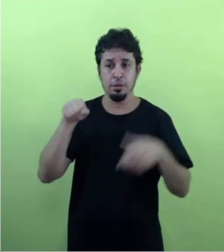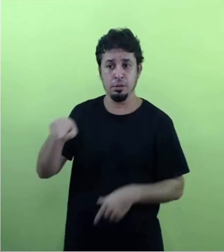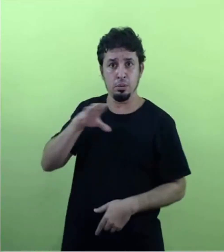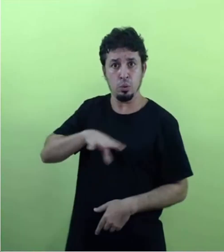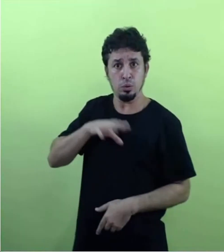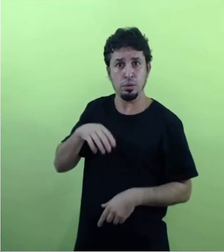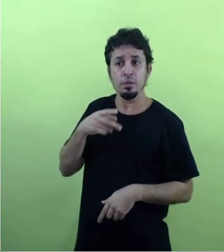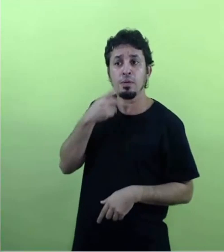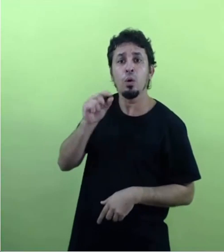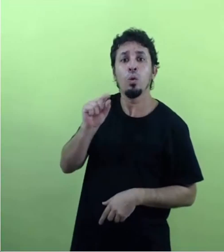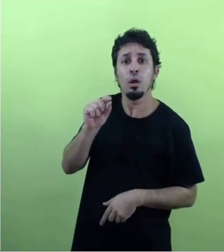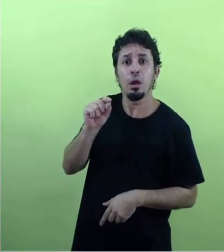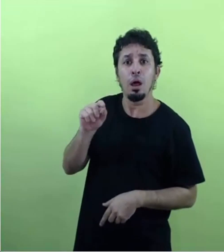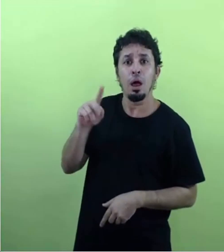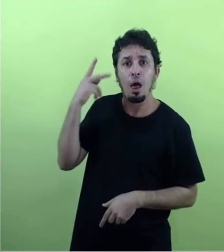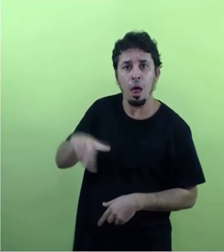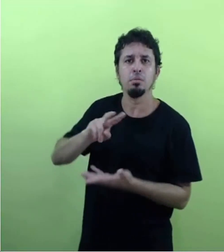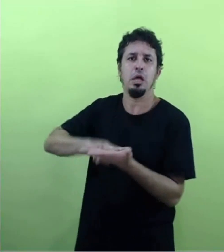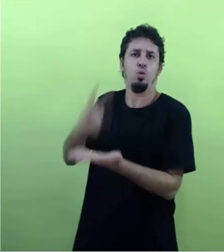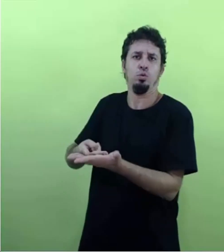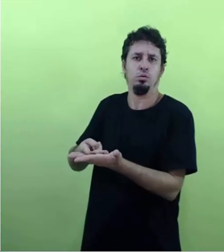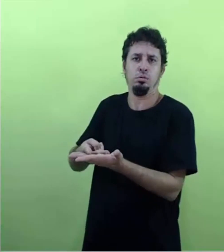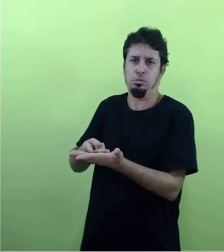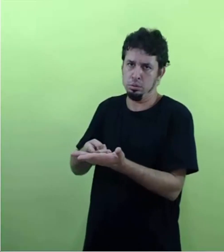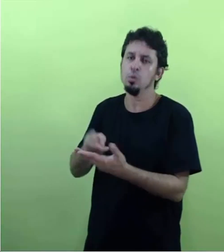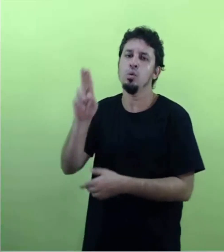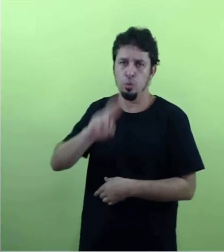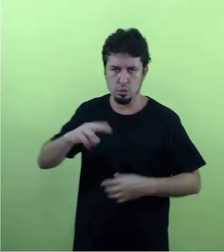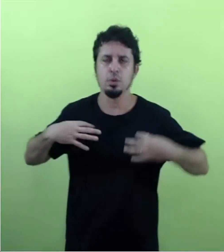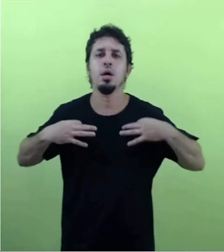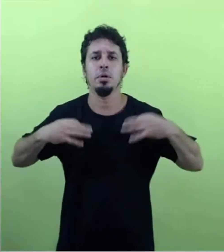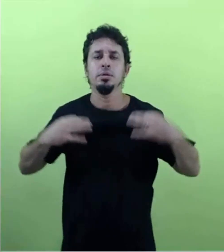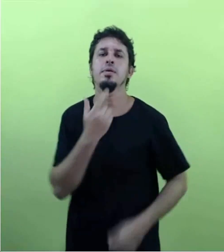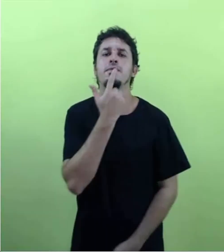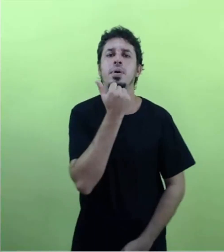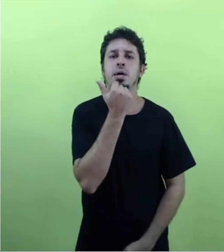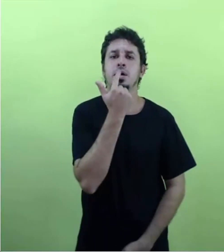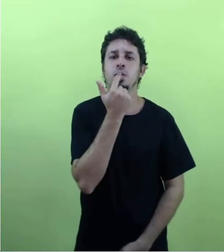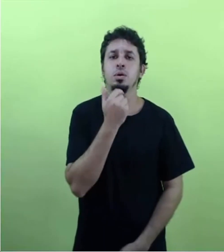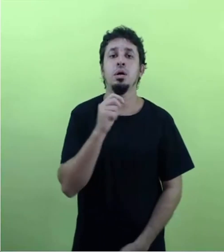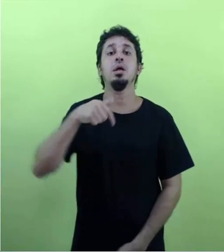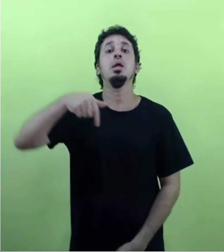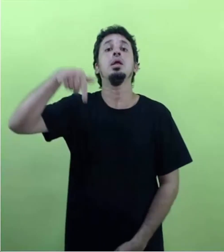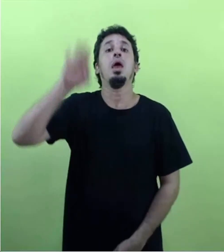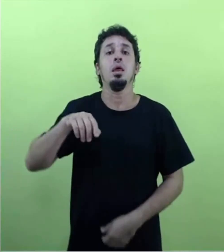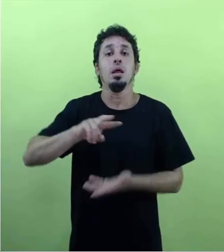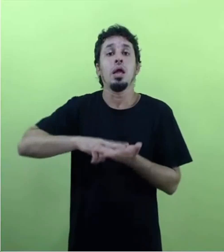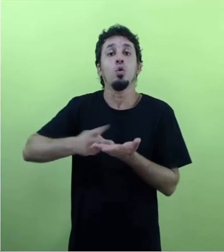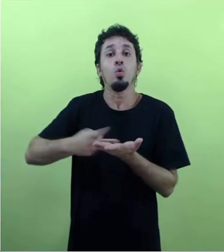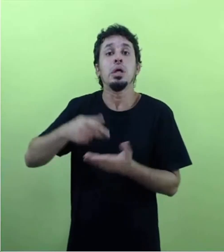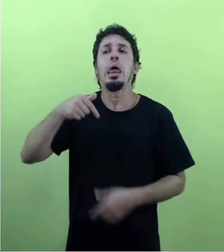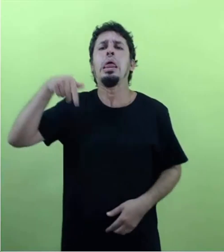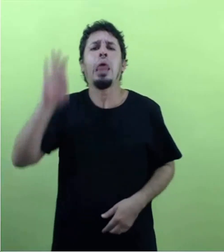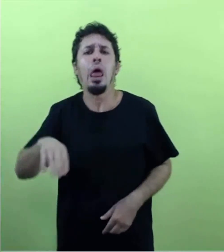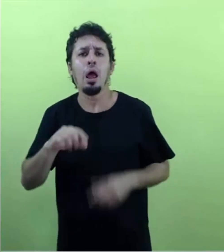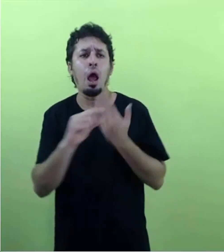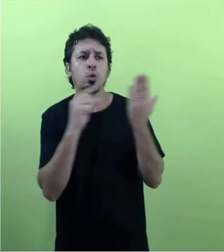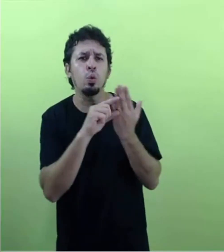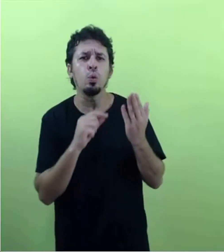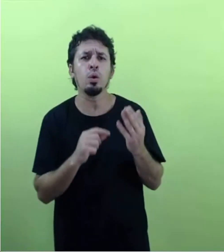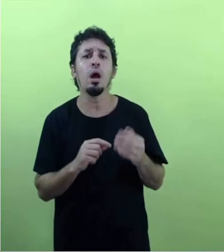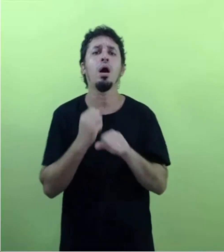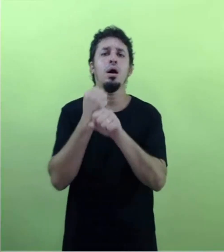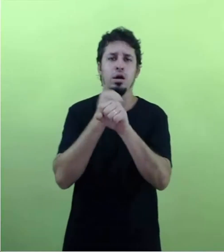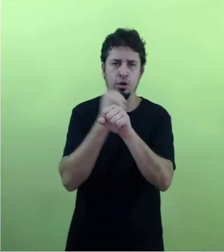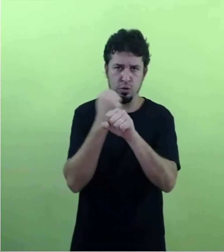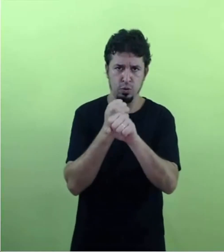Nesse caso deve-se mencionar que é uma tradução, utilizar camisa vermelha, citar o tradutor, o